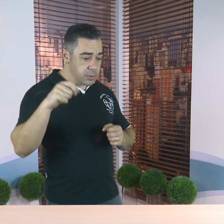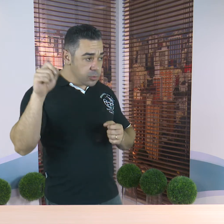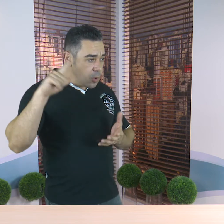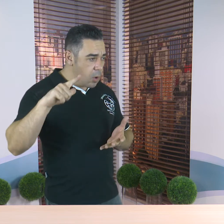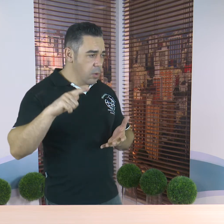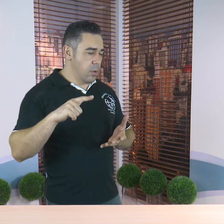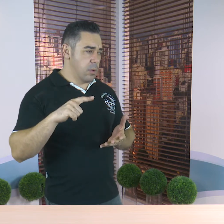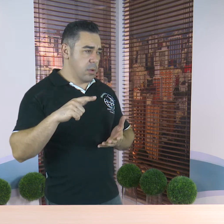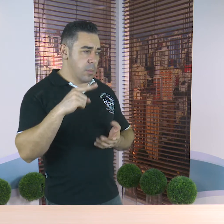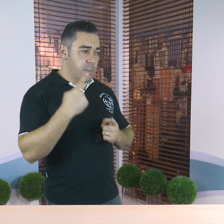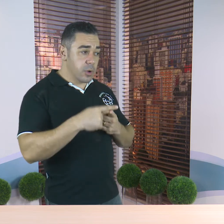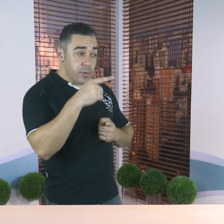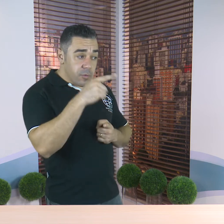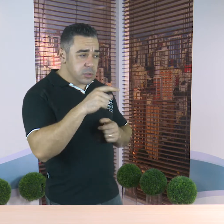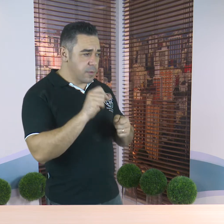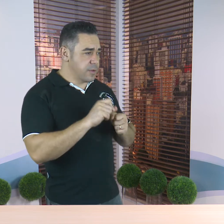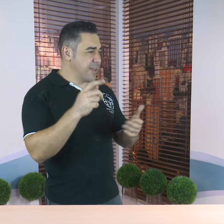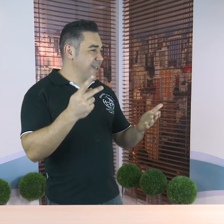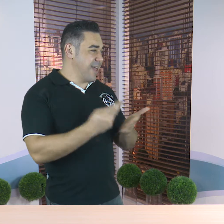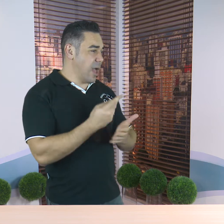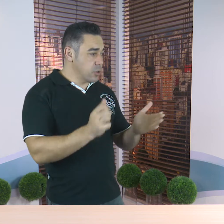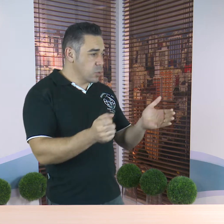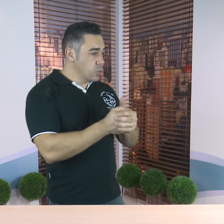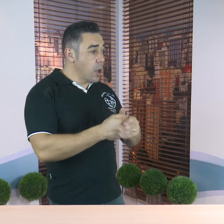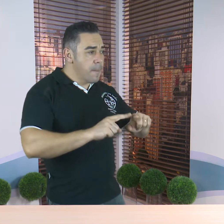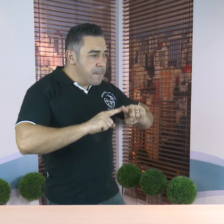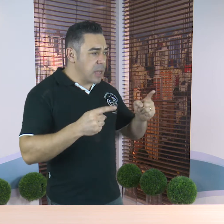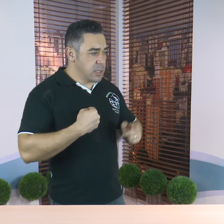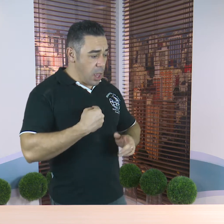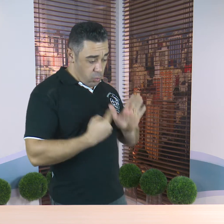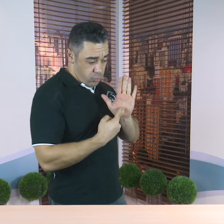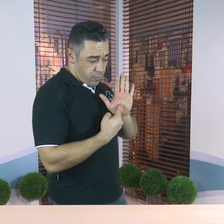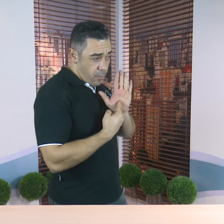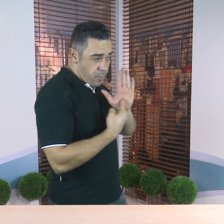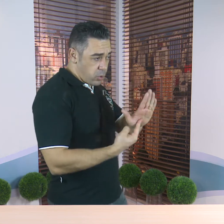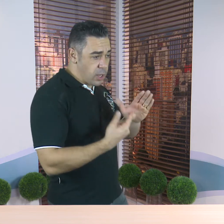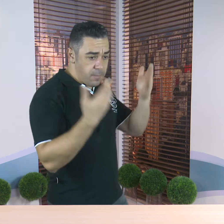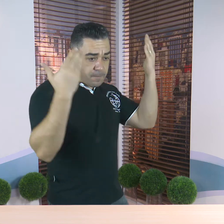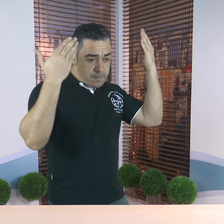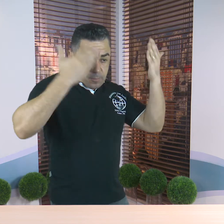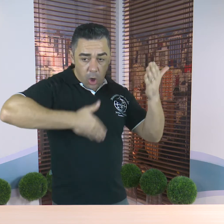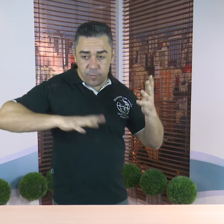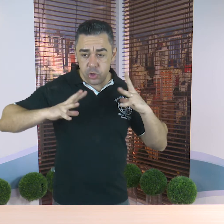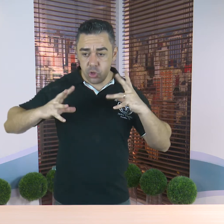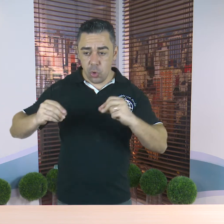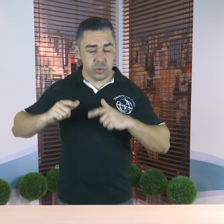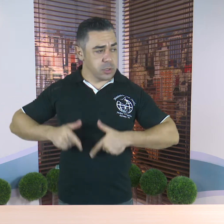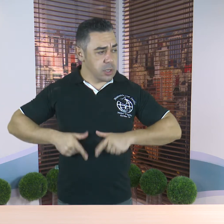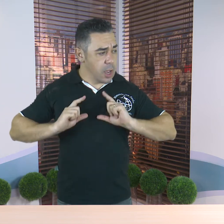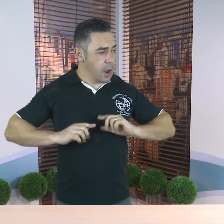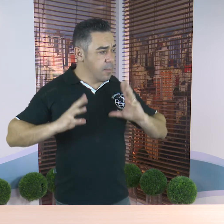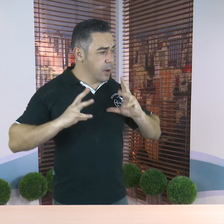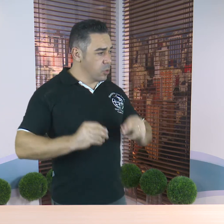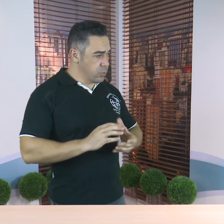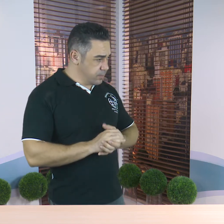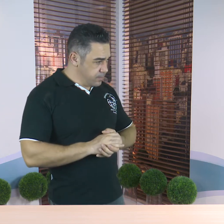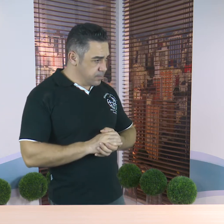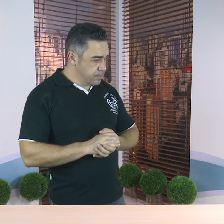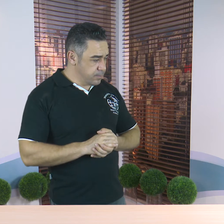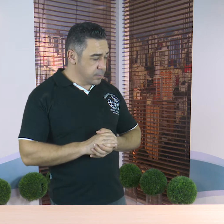Porque tu o fizeste em oculto, mas eu farei isto perante todo Israel e perante o sol. Então disse Davi